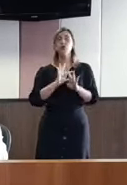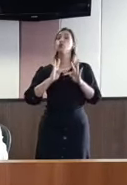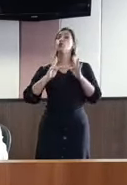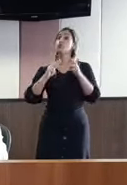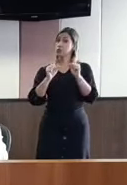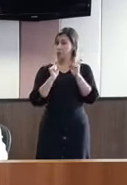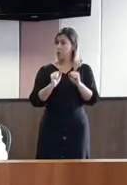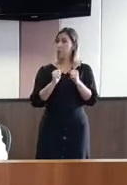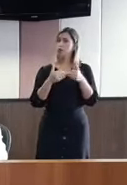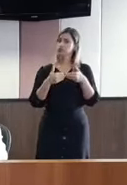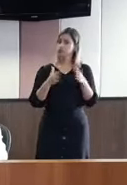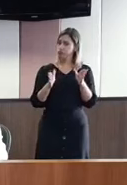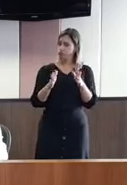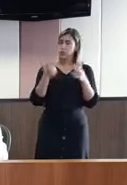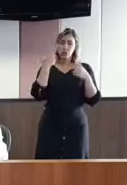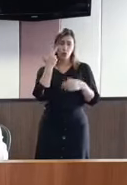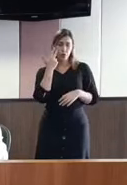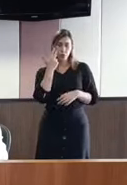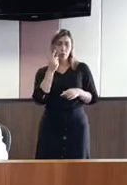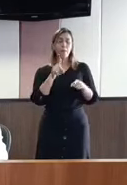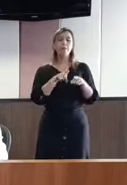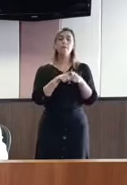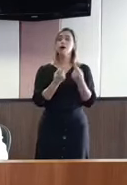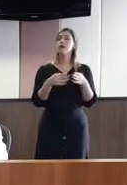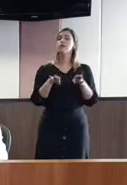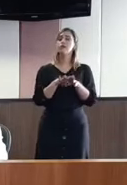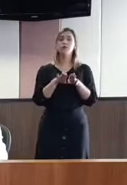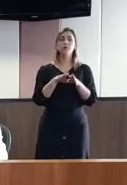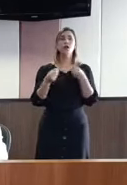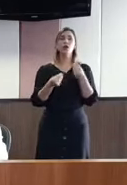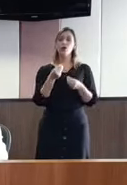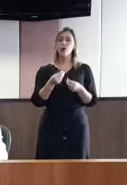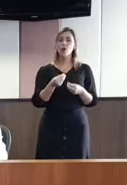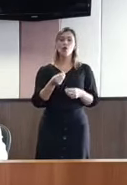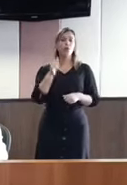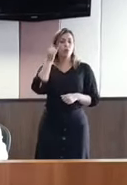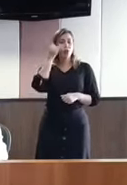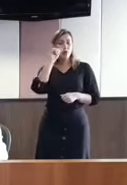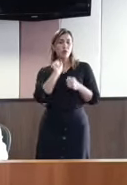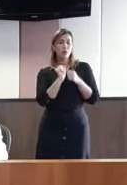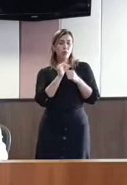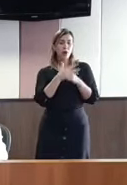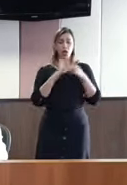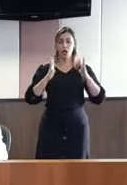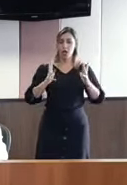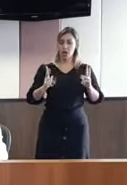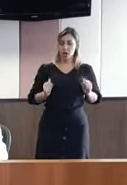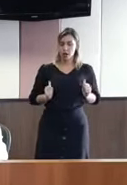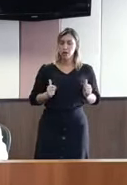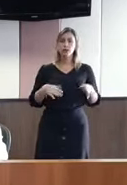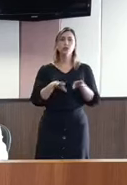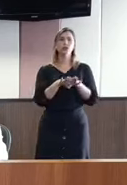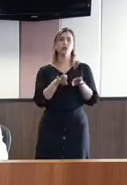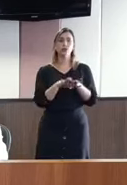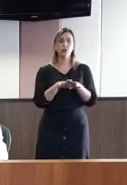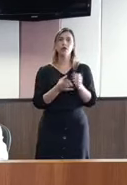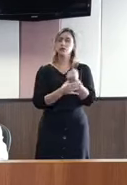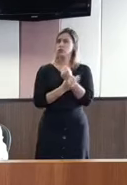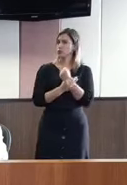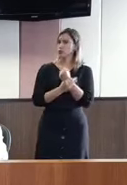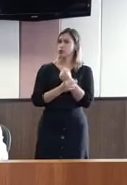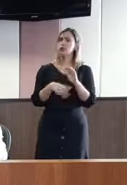pode funcionar, as medidas de segurança, de higiene, de limpeza, as medidas que têm que